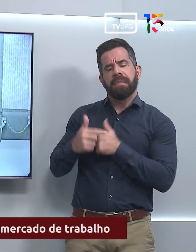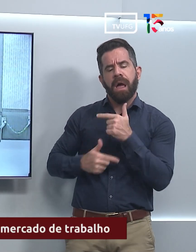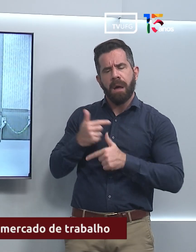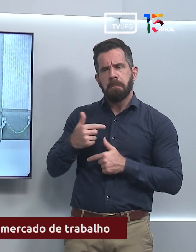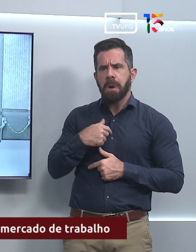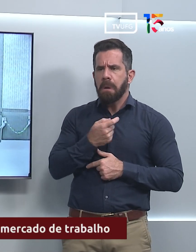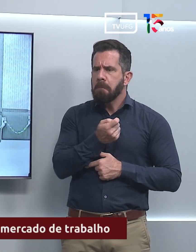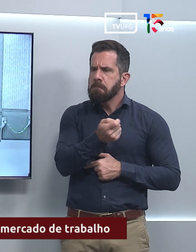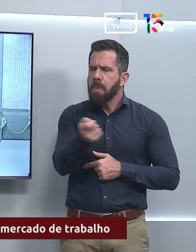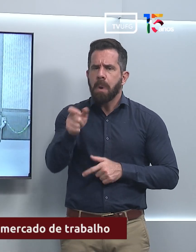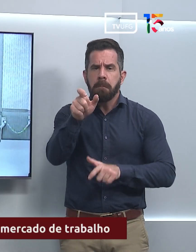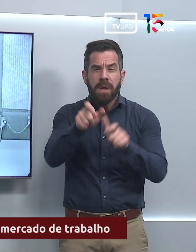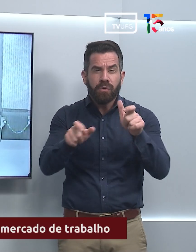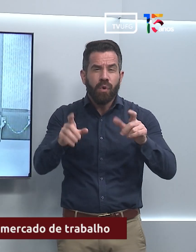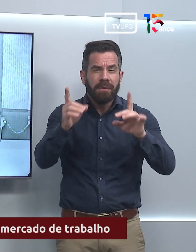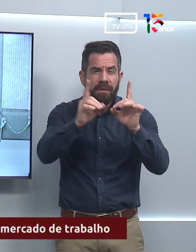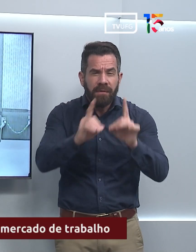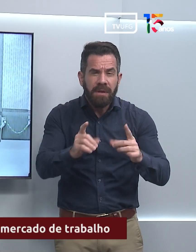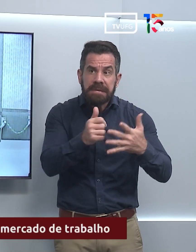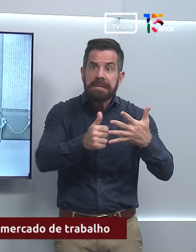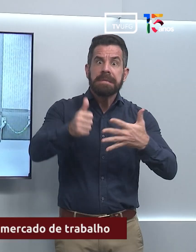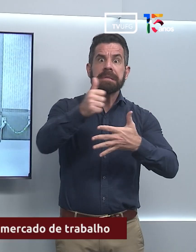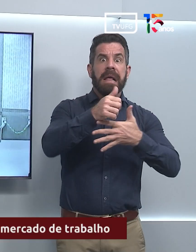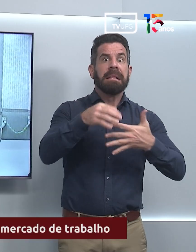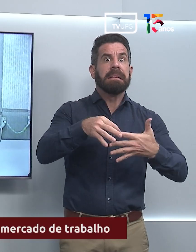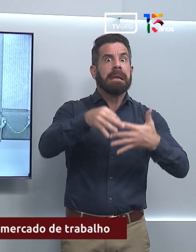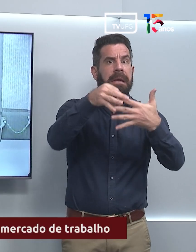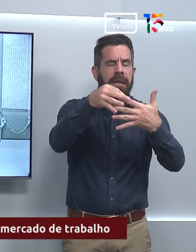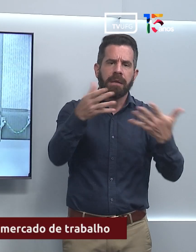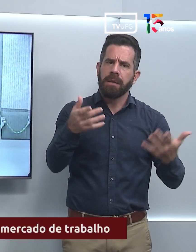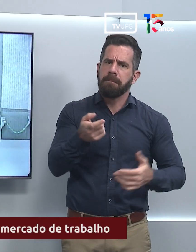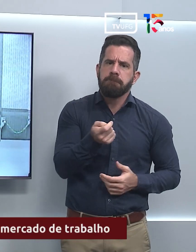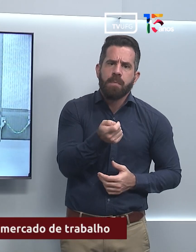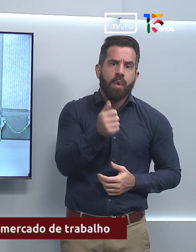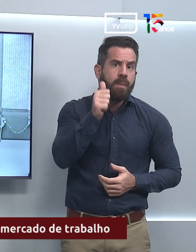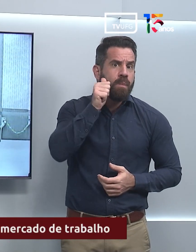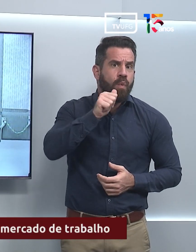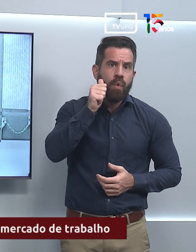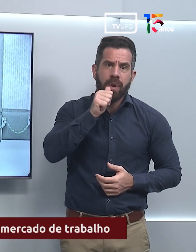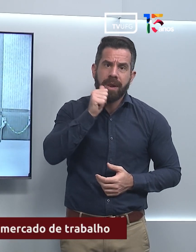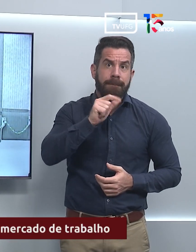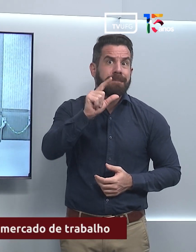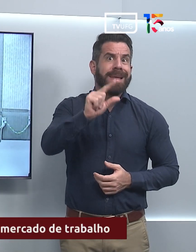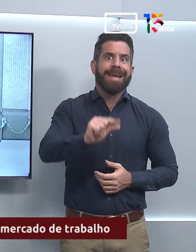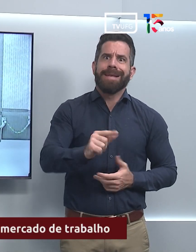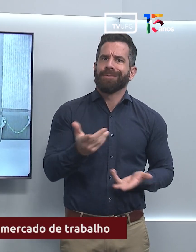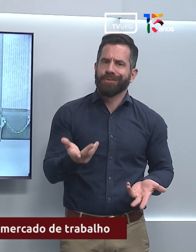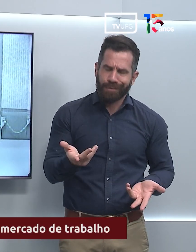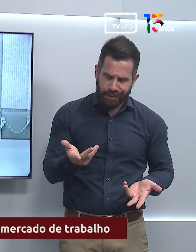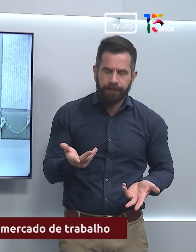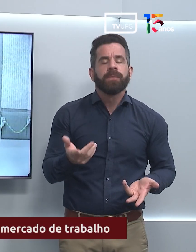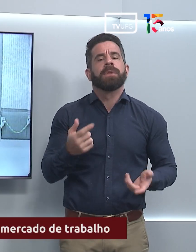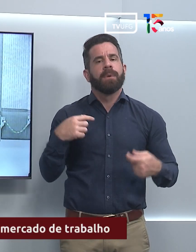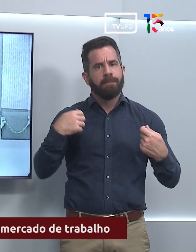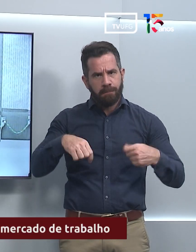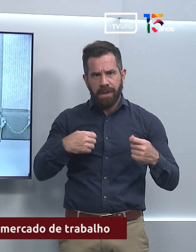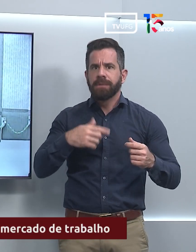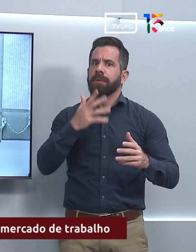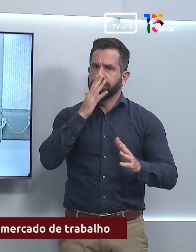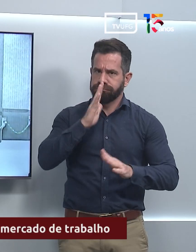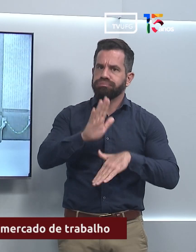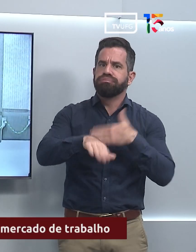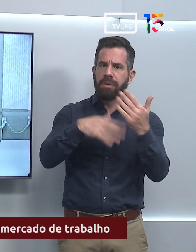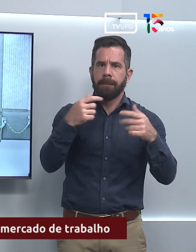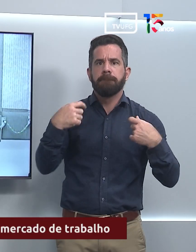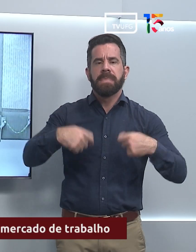em cargos de liderança, poucos menos ainda mulheres. Então, precisa avançar,